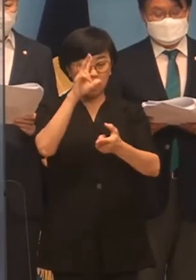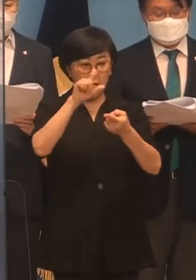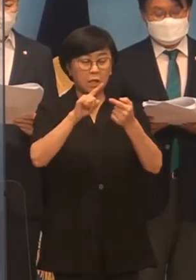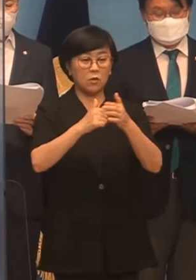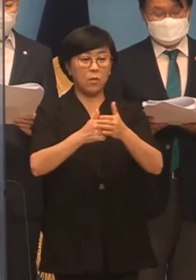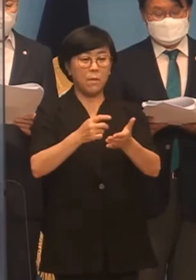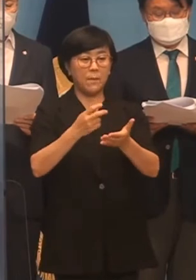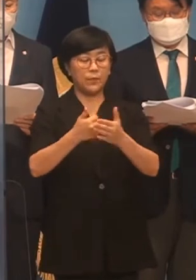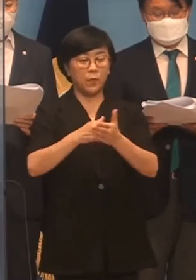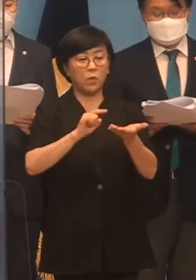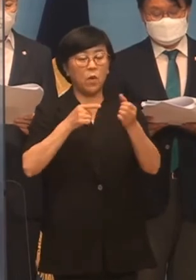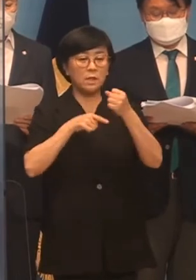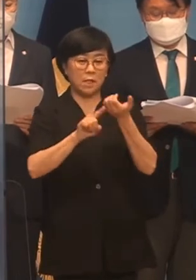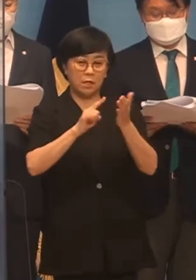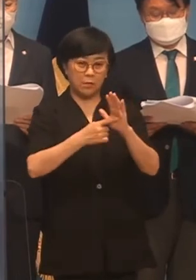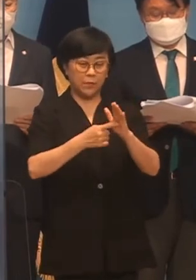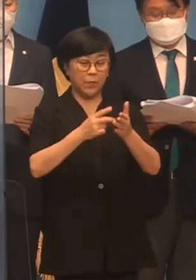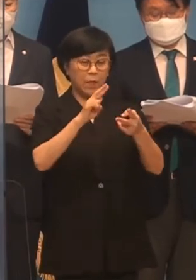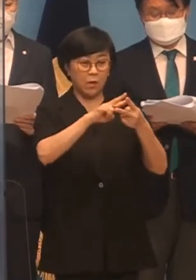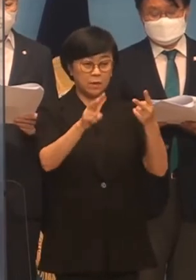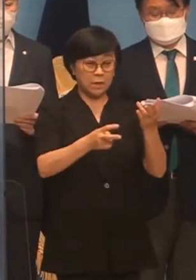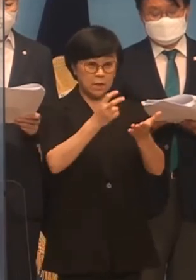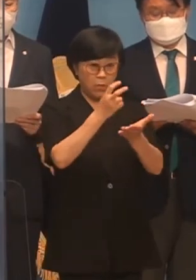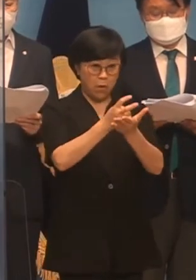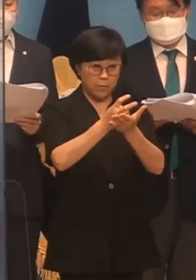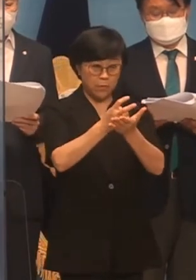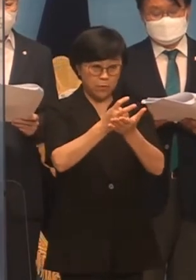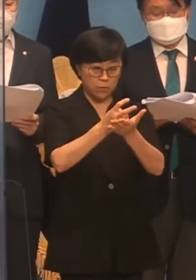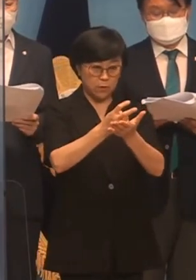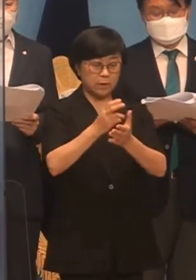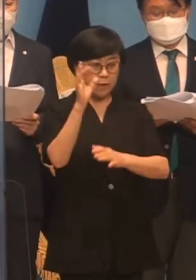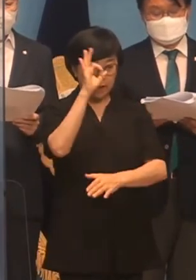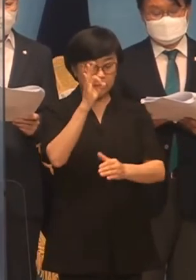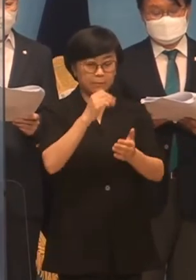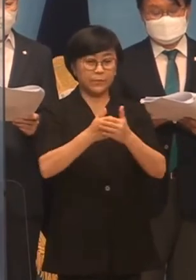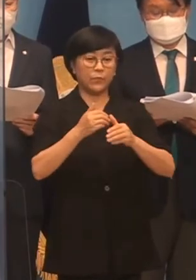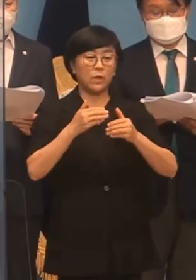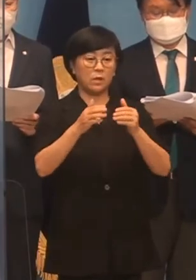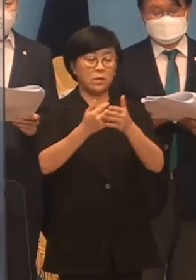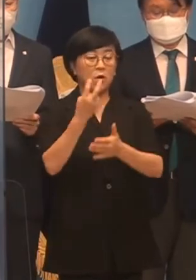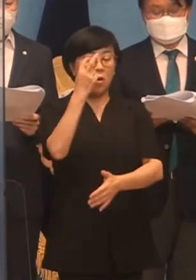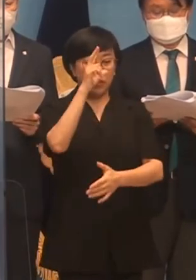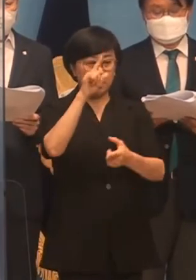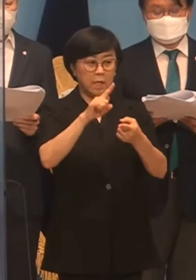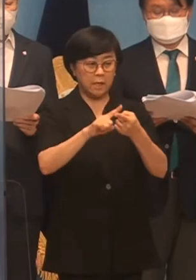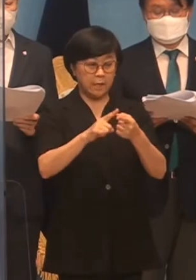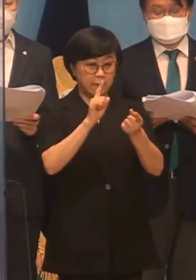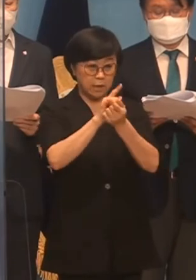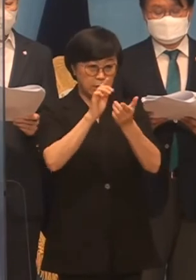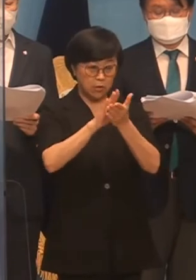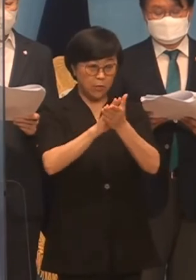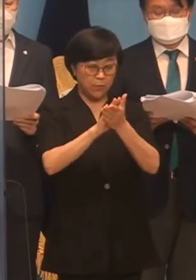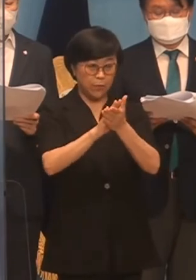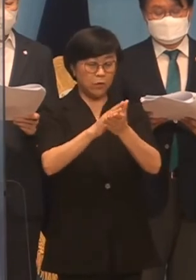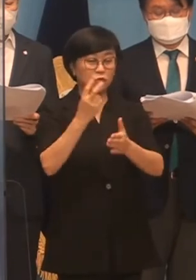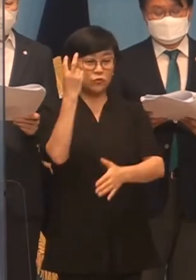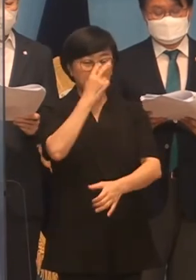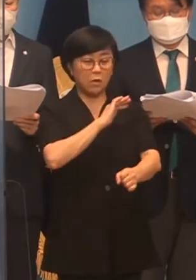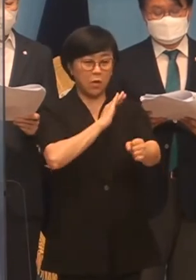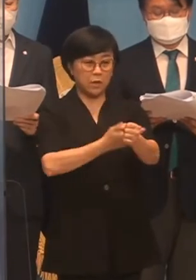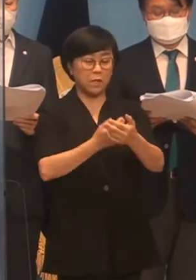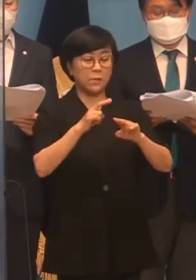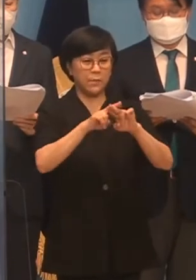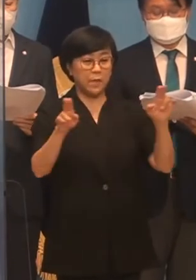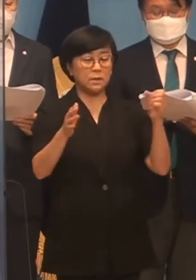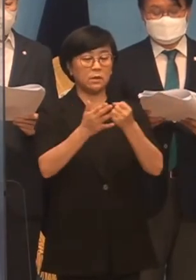분리는 명문화된 형사사법제도를 찾아가는 과정입니다. 검찰의 직접 수사권을 폐지하는 것은